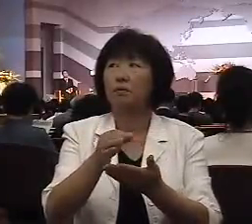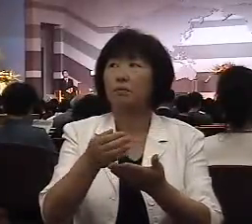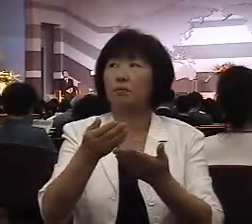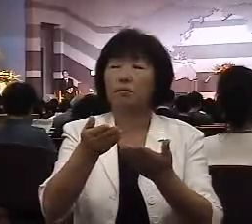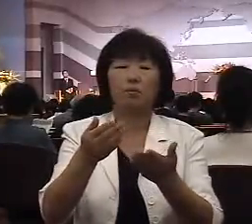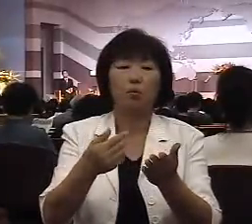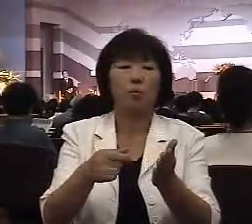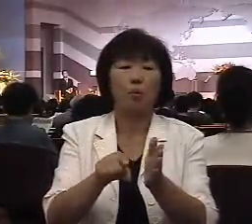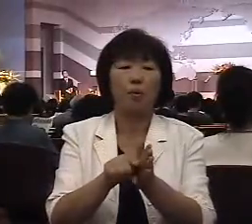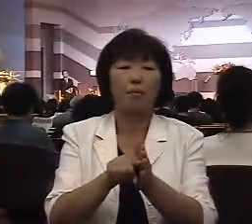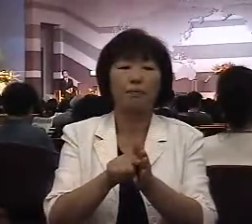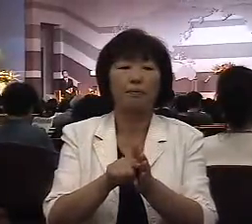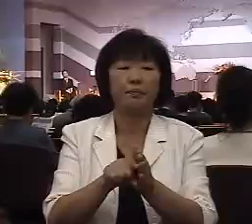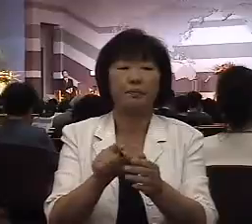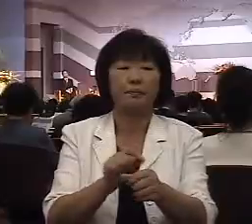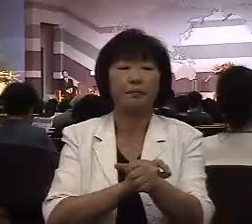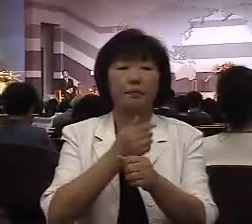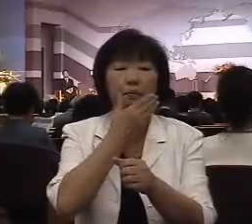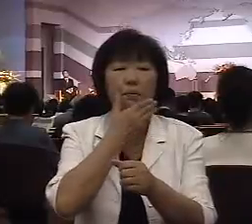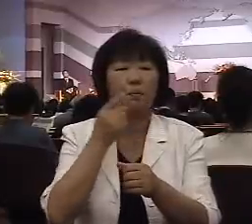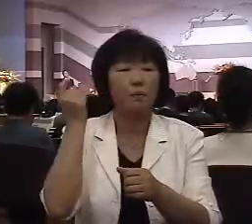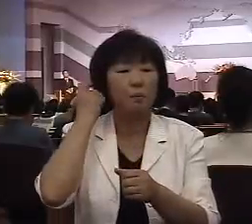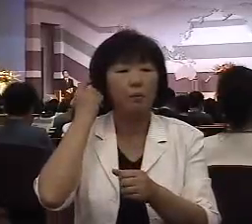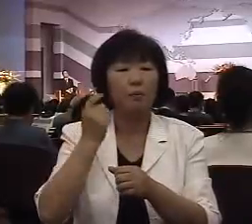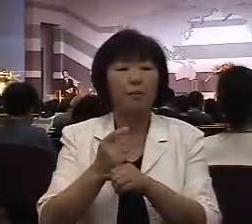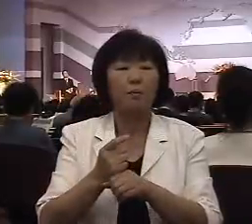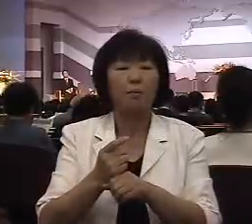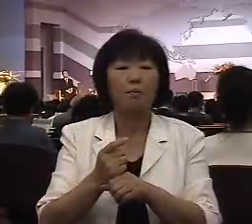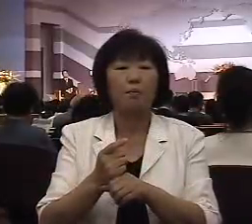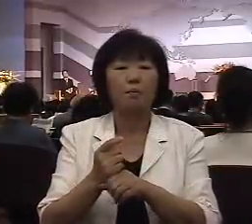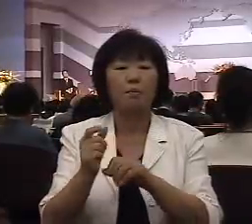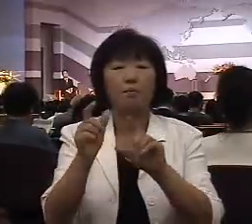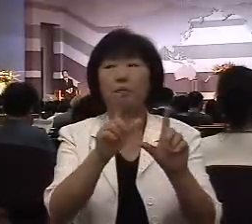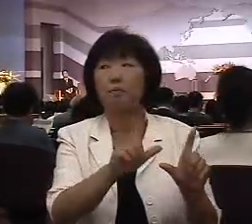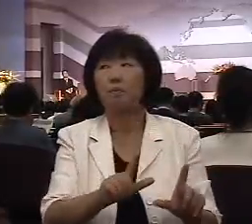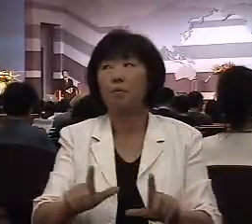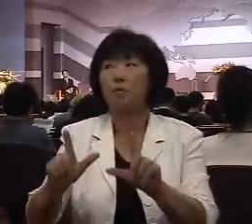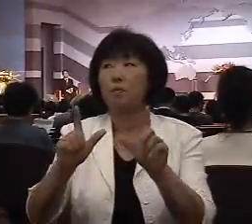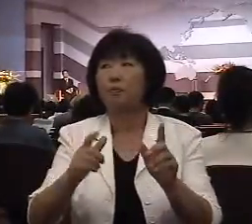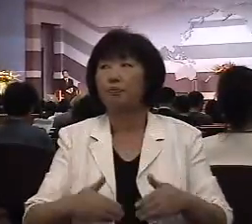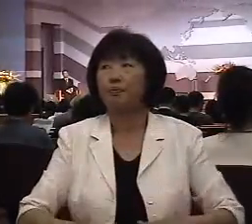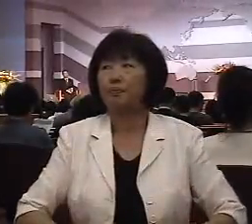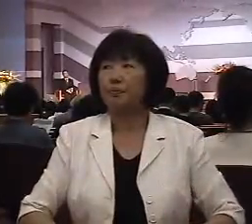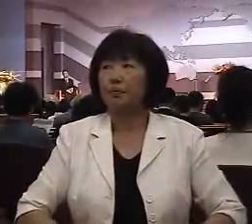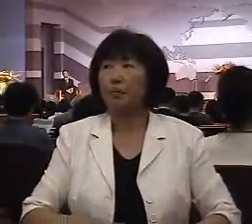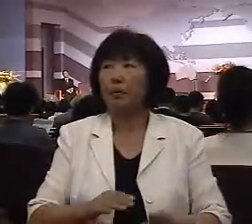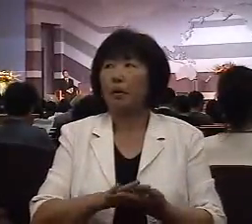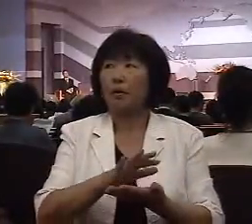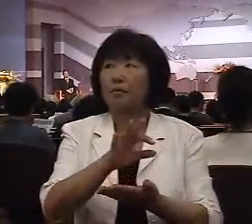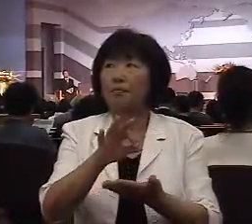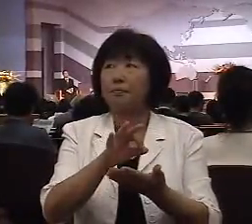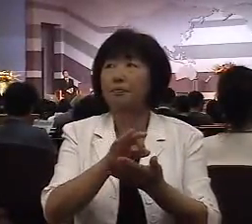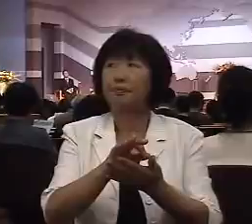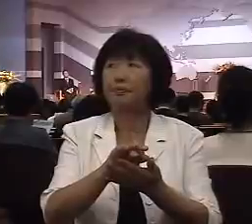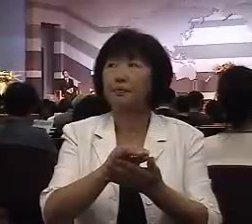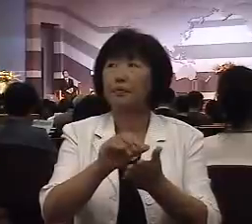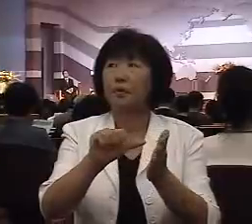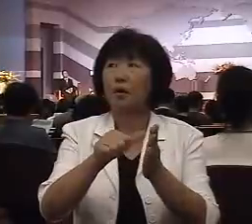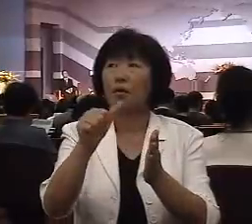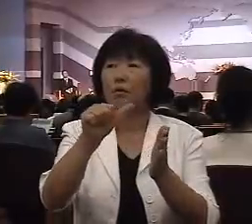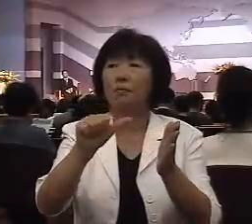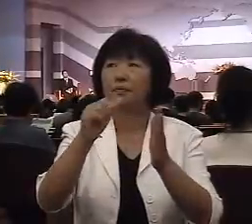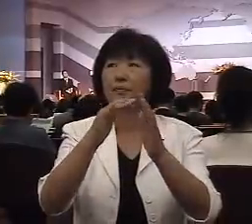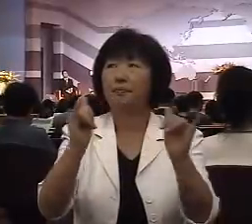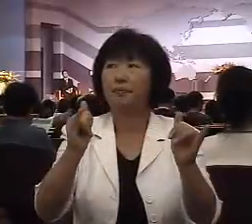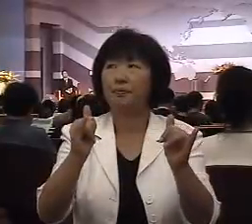주님의 마음으로 특별히 복음과 하나님의 사랑이 필요한 이 나라에 우리의 그 헌금이 오병이어의 역사가 있을